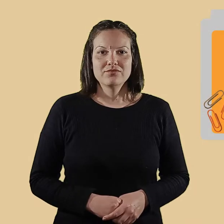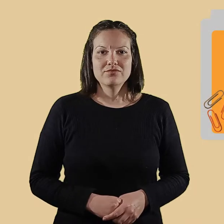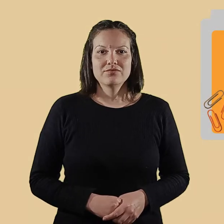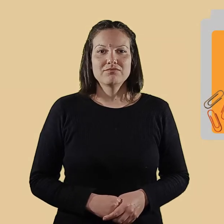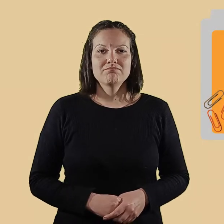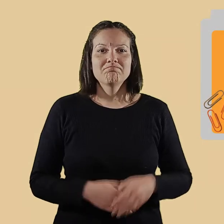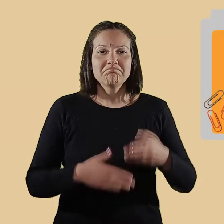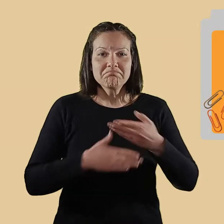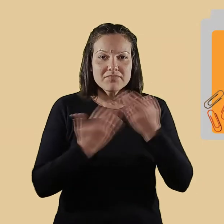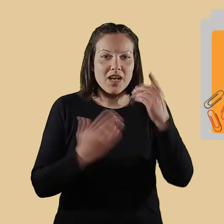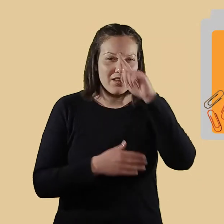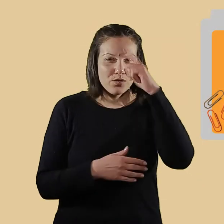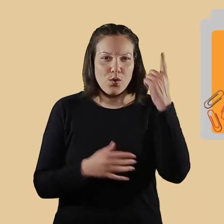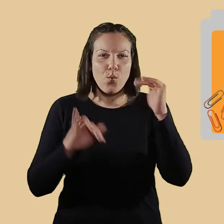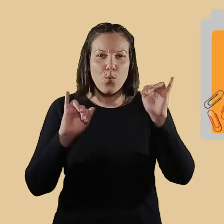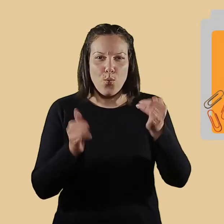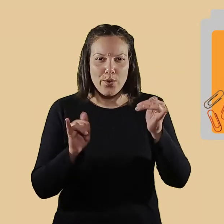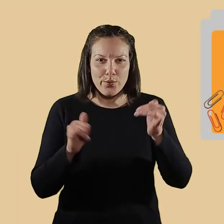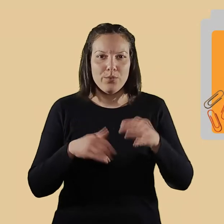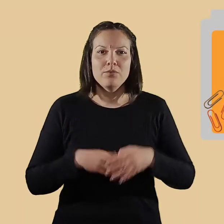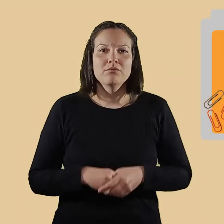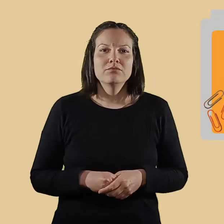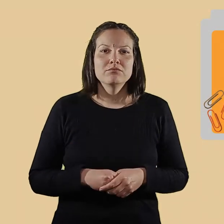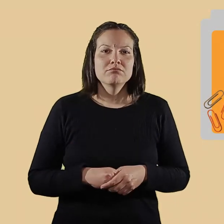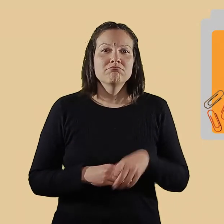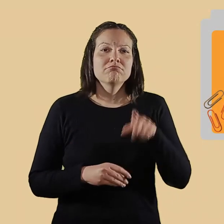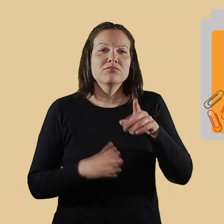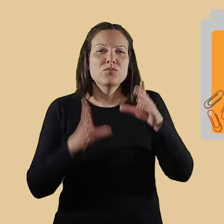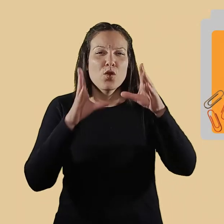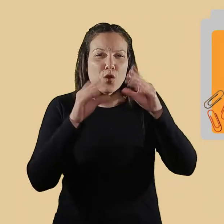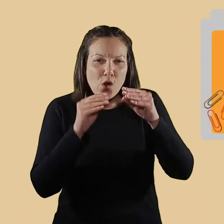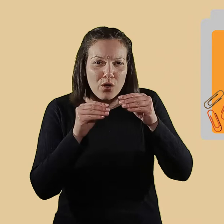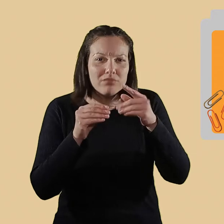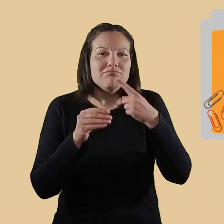Día Nacional de la Juventud, Noche de los Lápices.